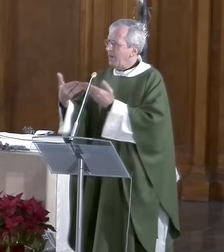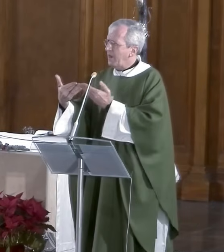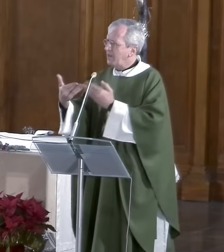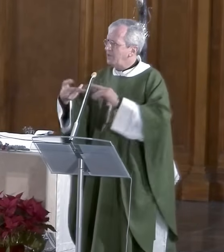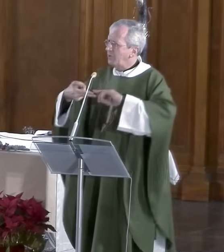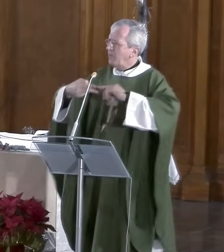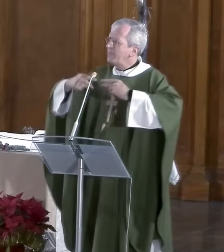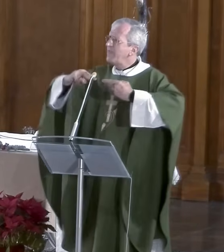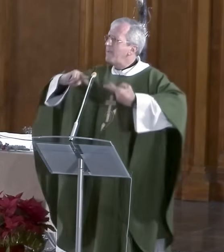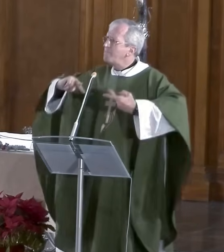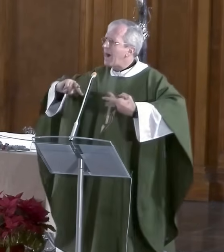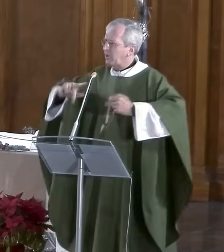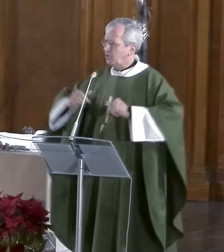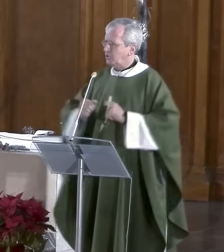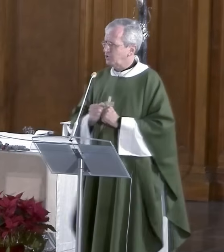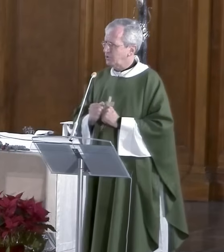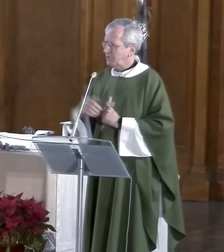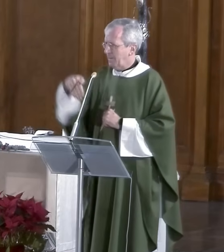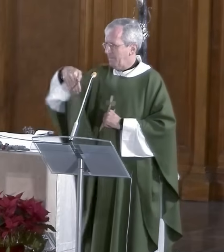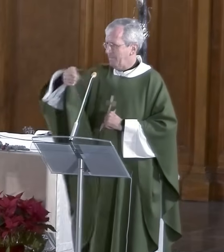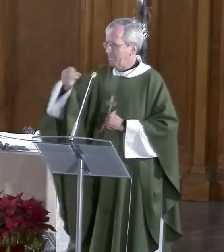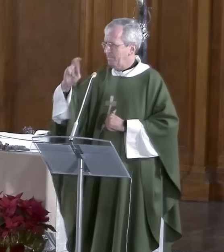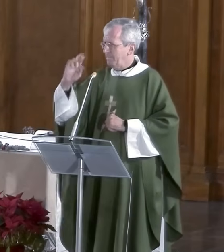el Evangelio de Marcos,